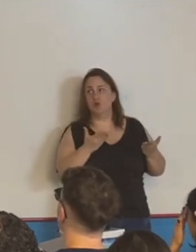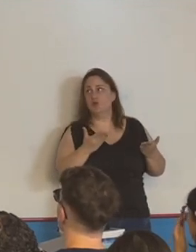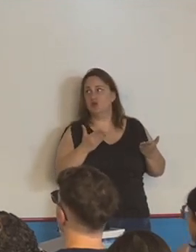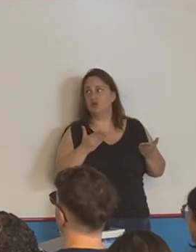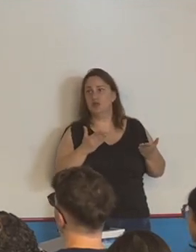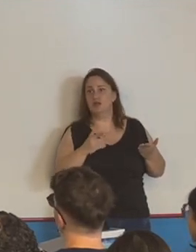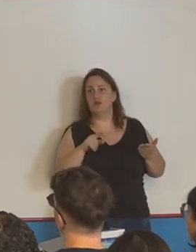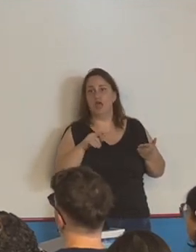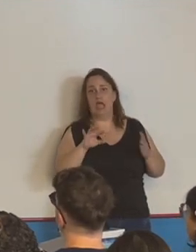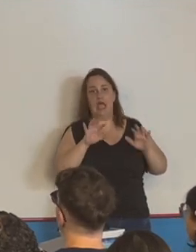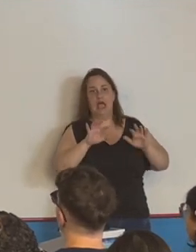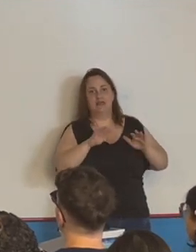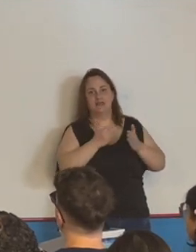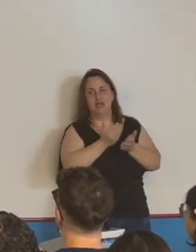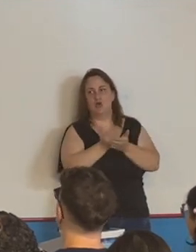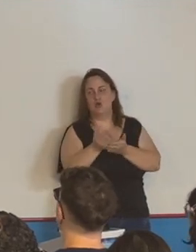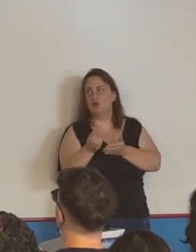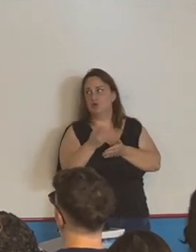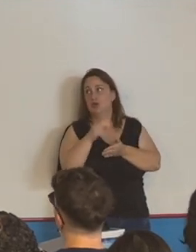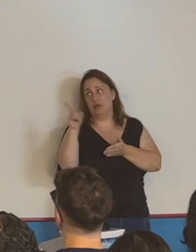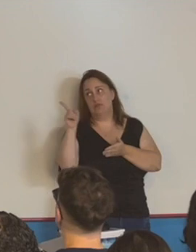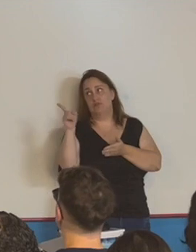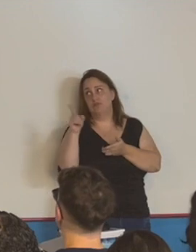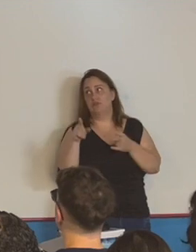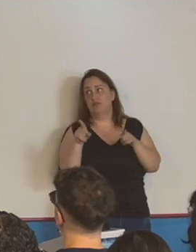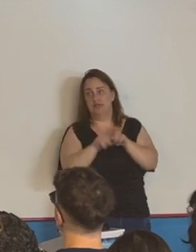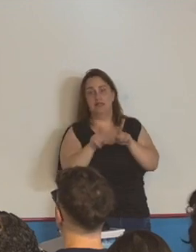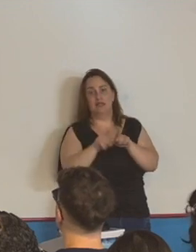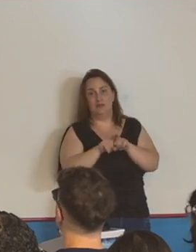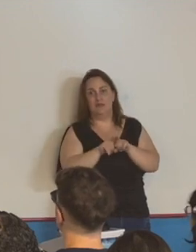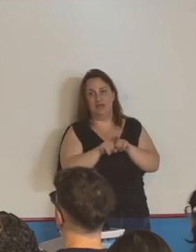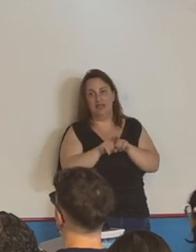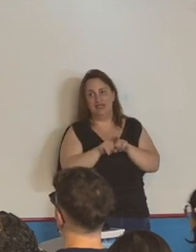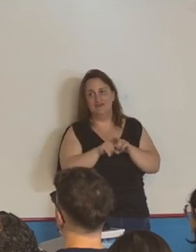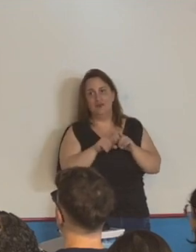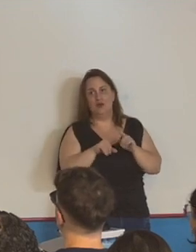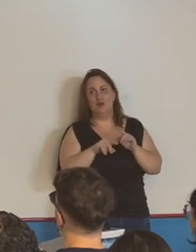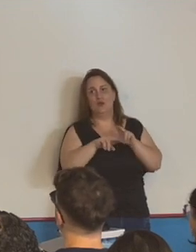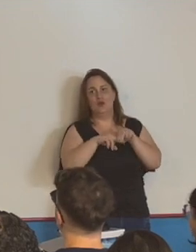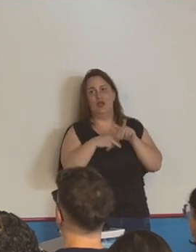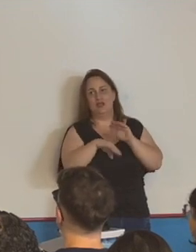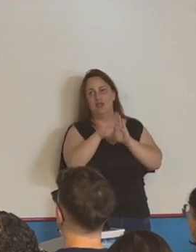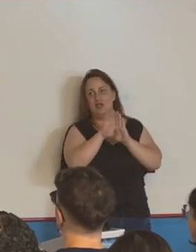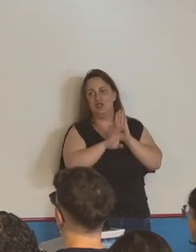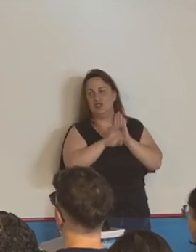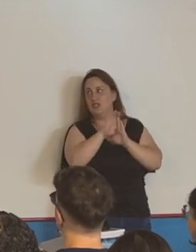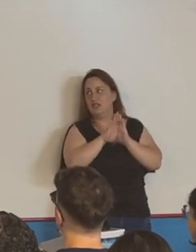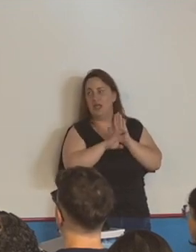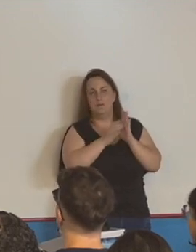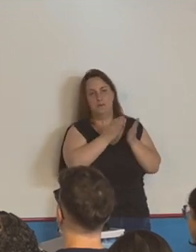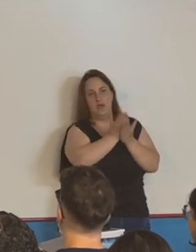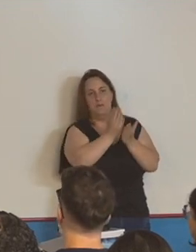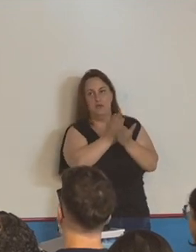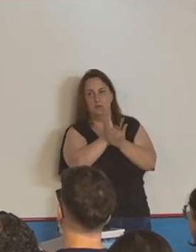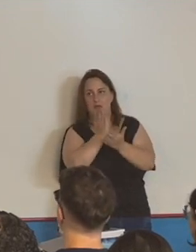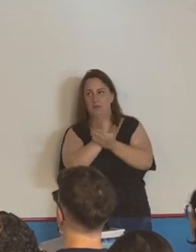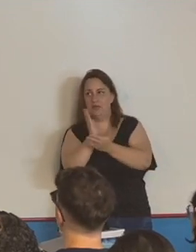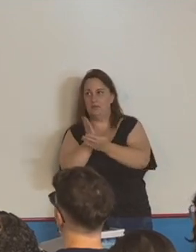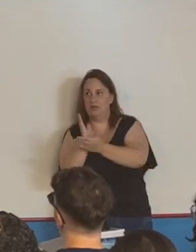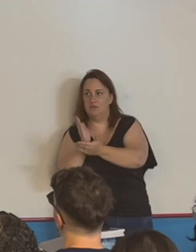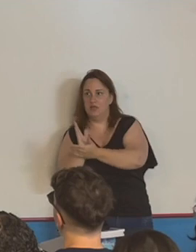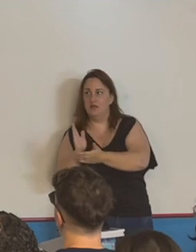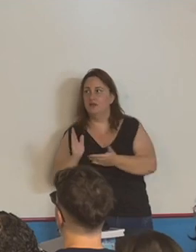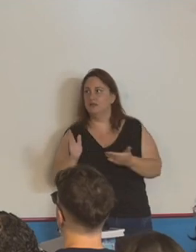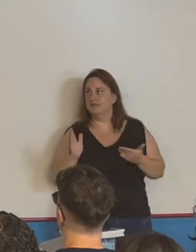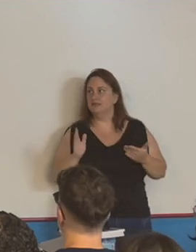desses editais, entendeu? Então, eu fui ganhei notoriedade por causa dos editais. Eu fui passando em alguns, passando, tipo